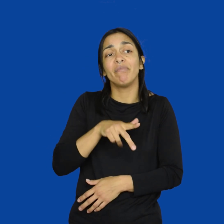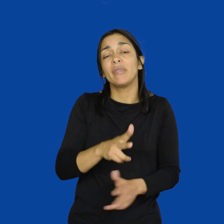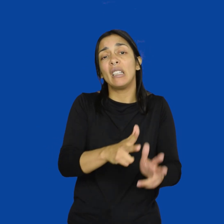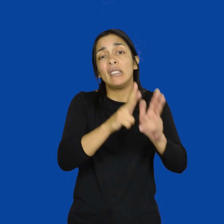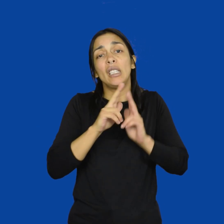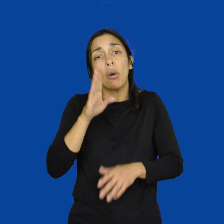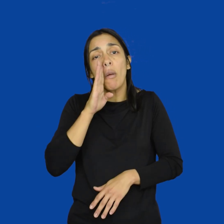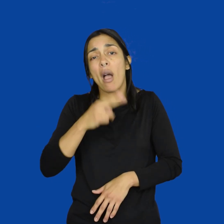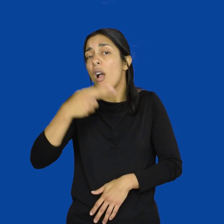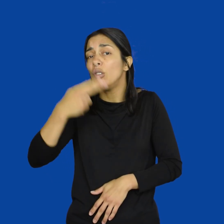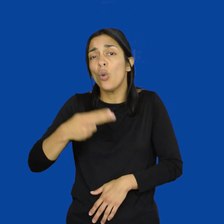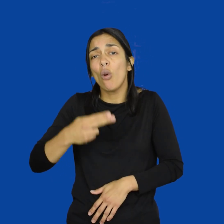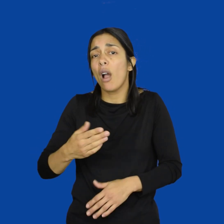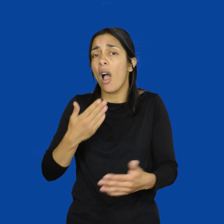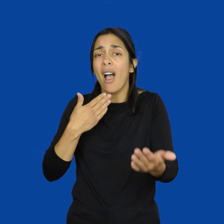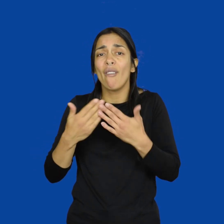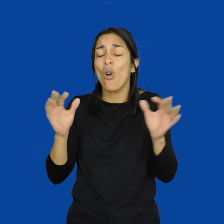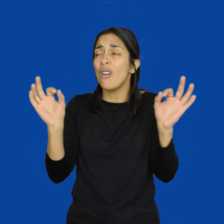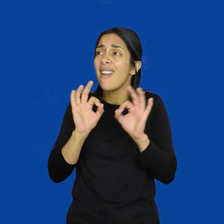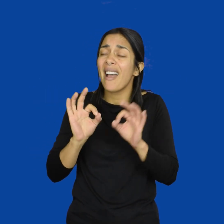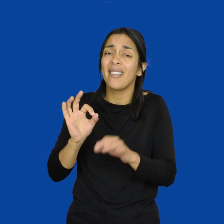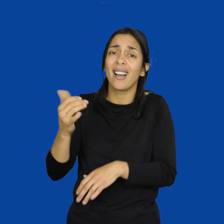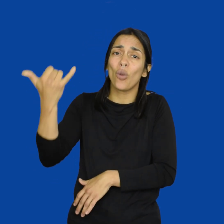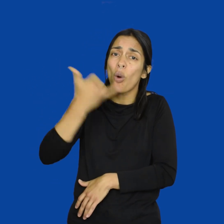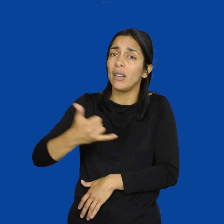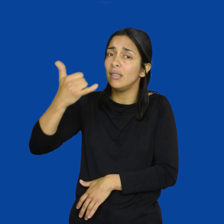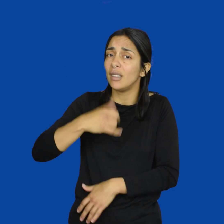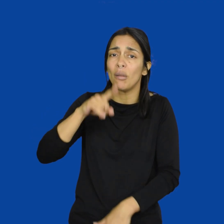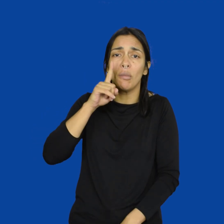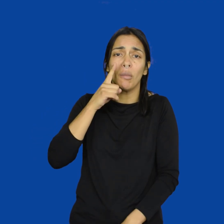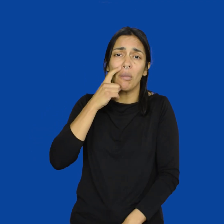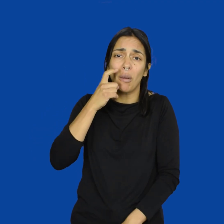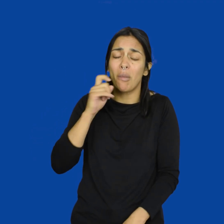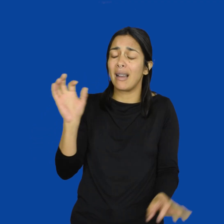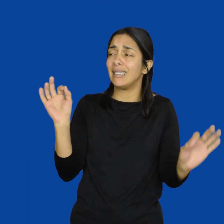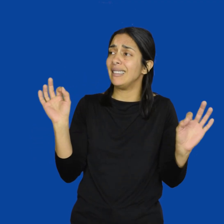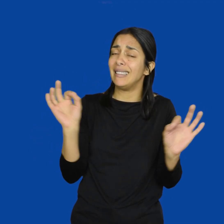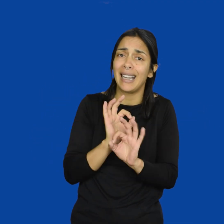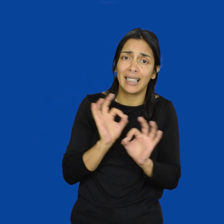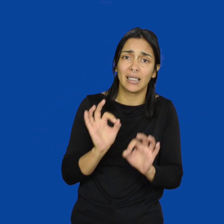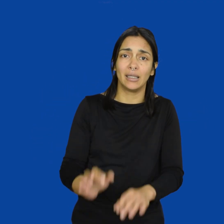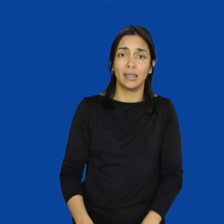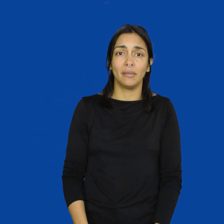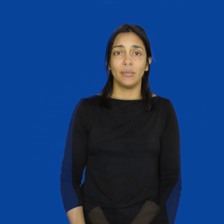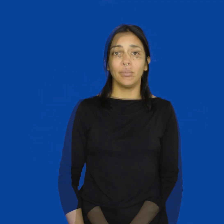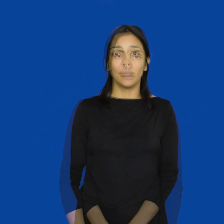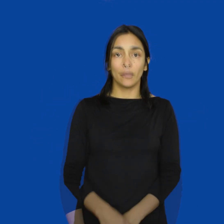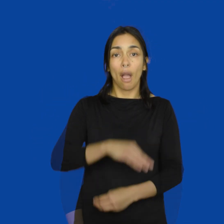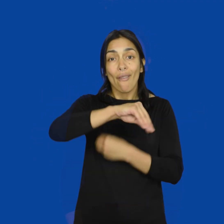donde vivió todo. Eso es lo que me dijo mi madre, él nunca habló nada.